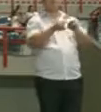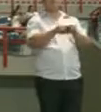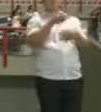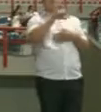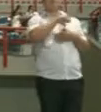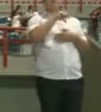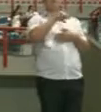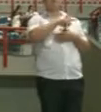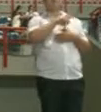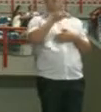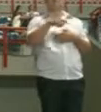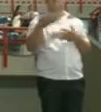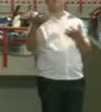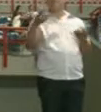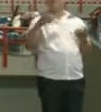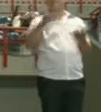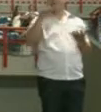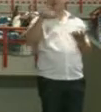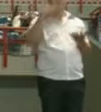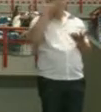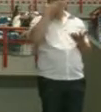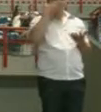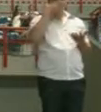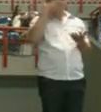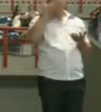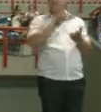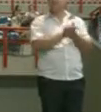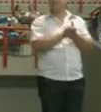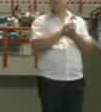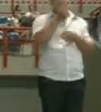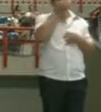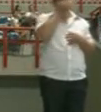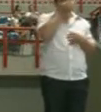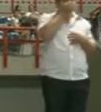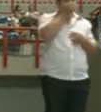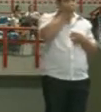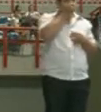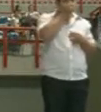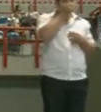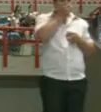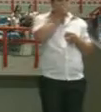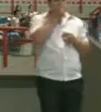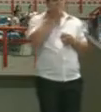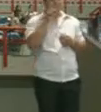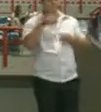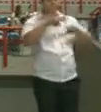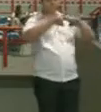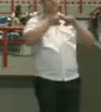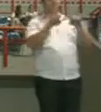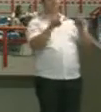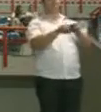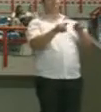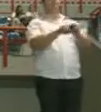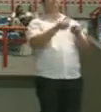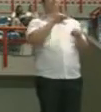Prostituição, muito bem percebido. É a prostituição. Então essa é a condição que é